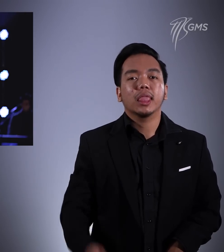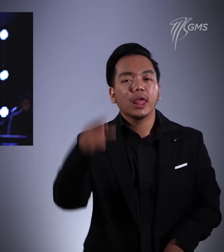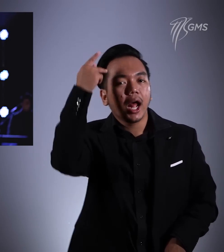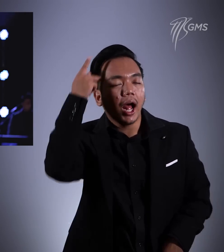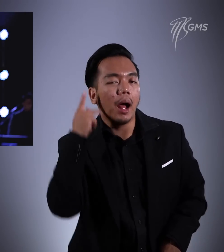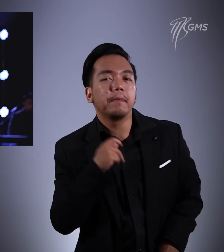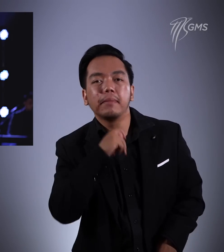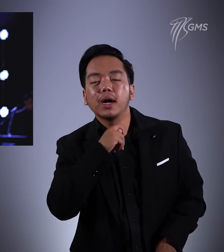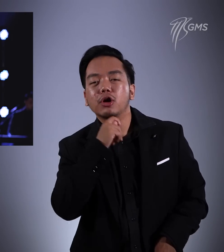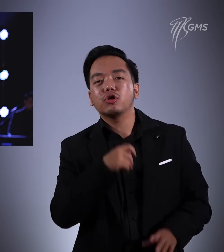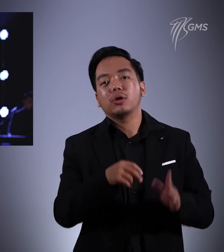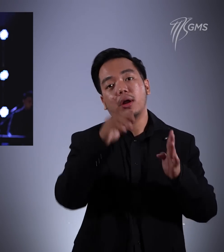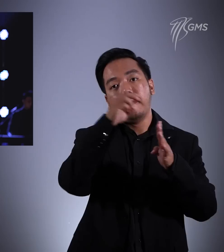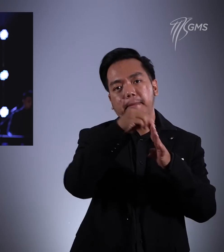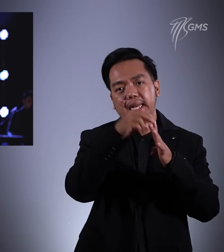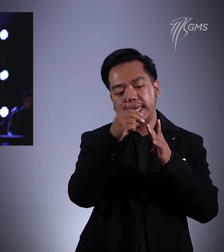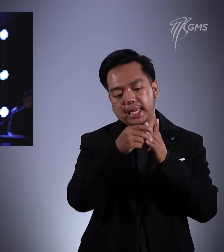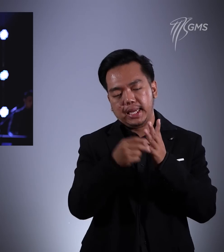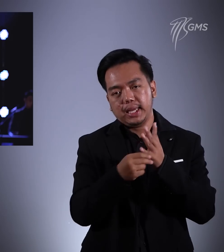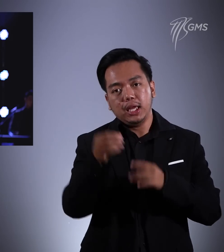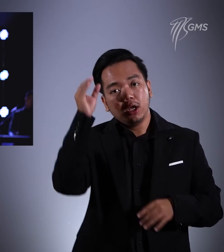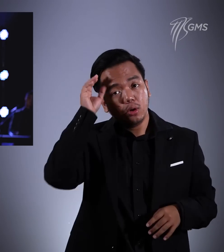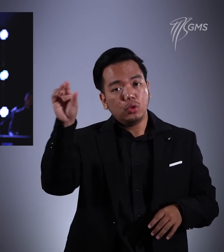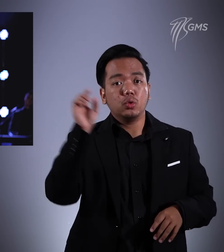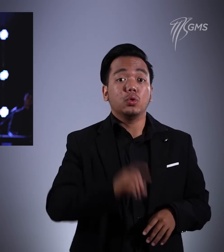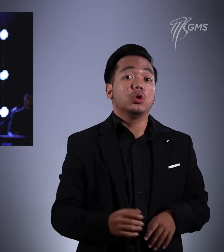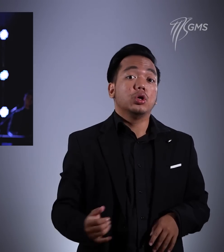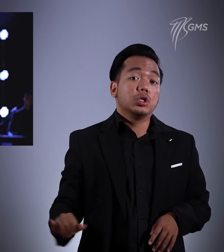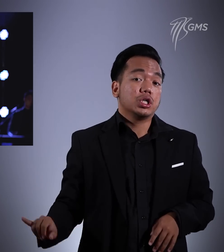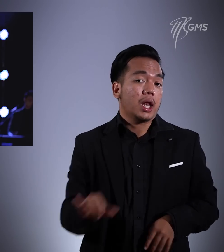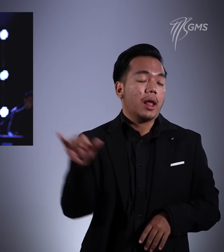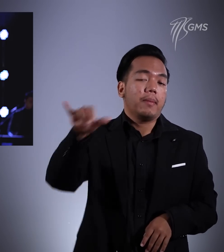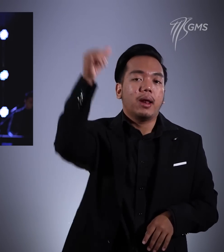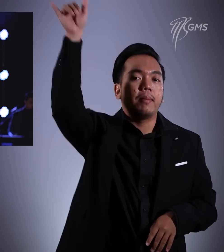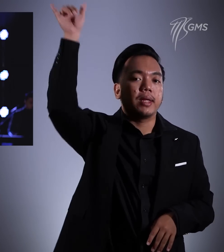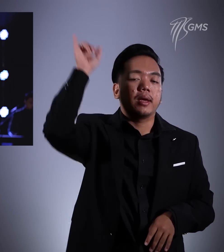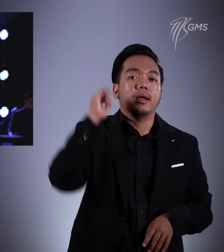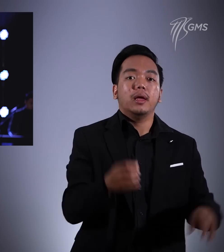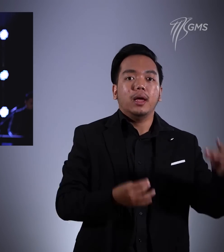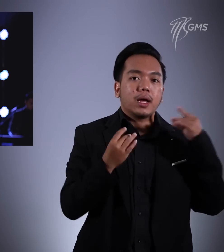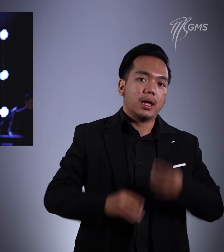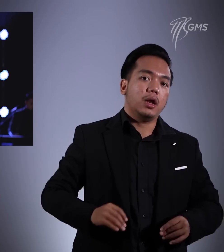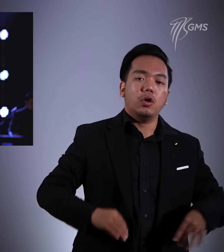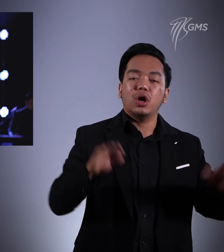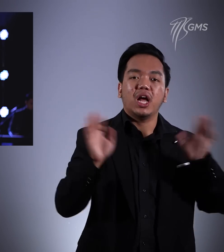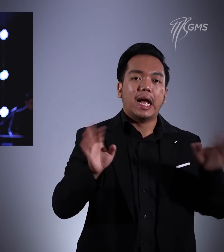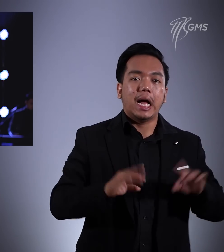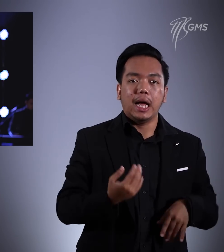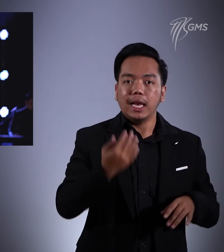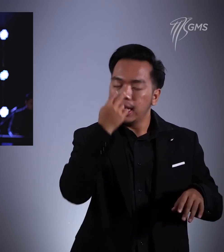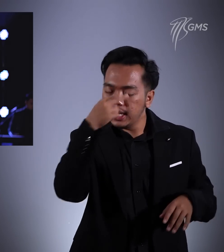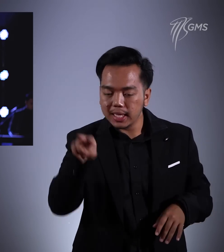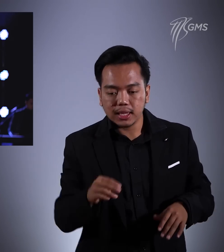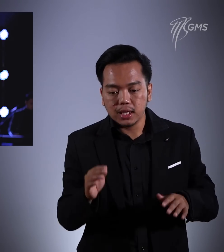Habakuk memilih seumur hidupnya. Kalau 70 tahun dia nggak melihat jalan keluar. Di dalam penjara